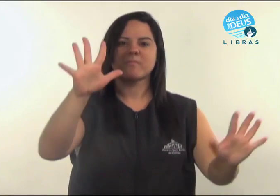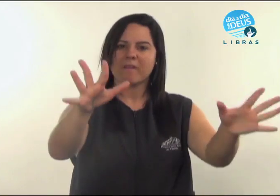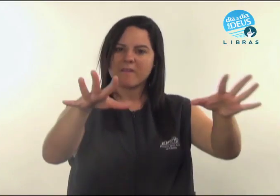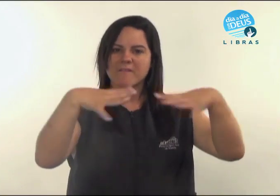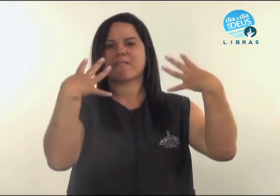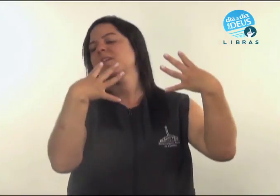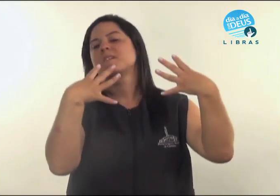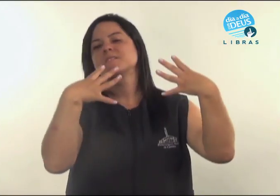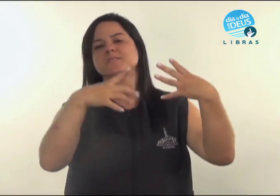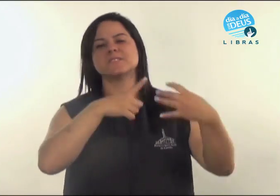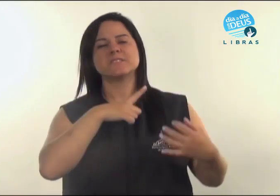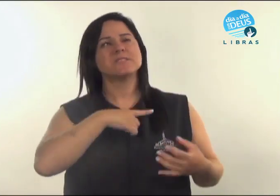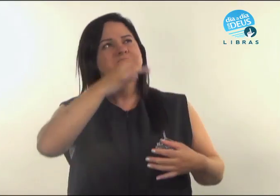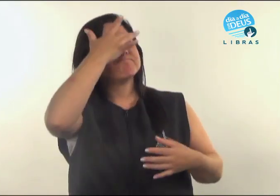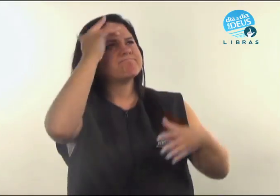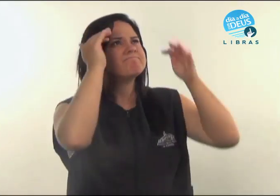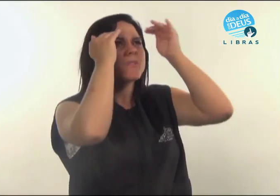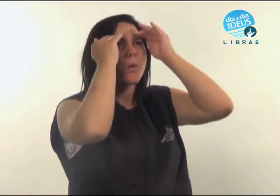de Deus é visto, e o temor do Senhor se